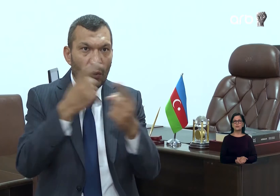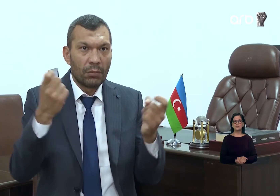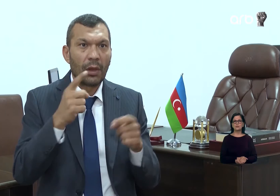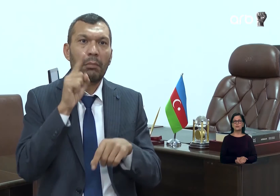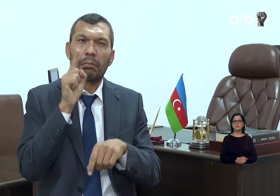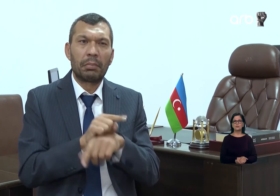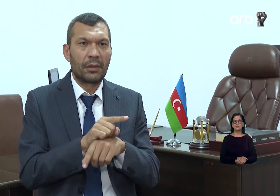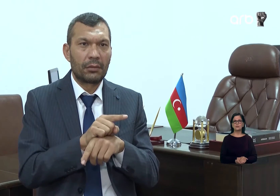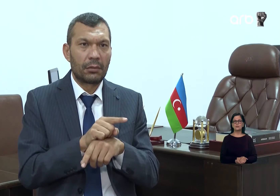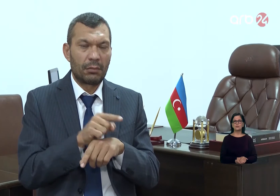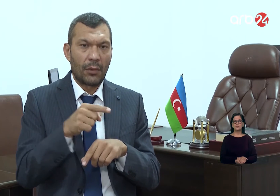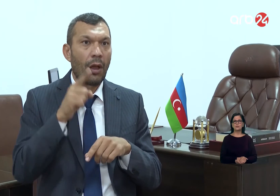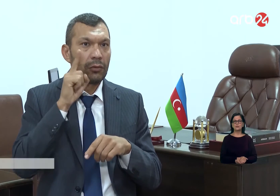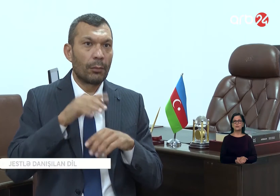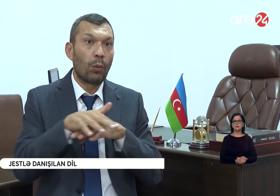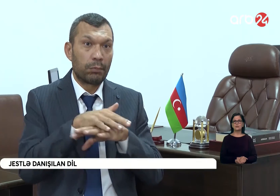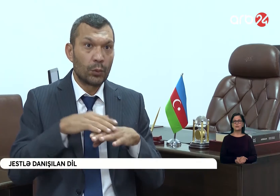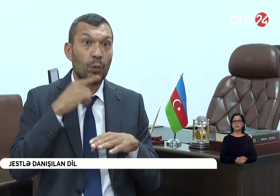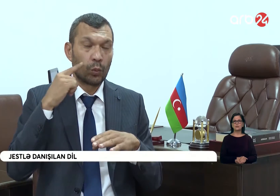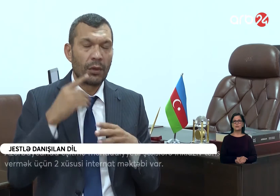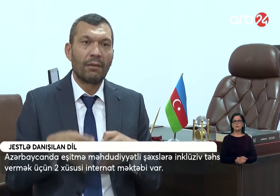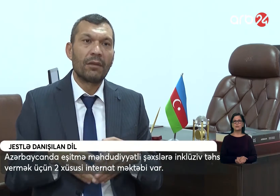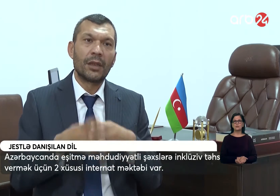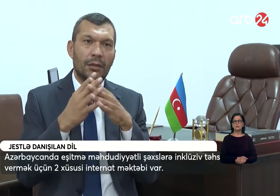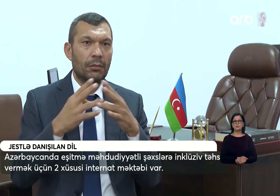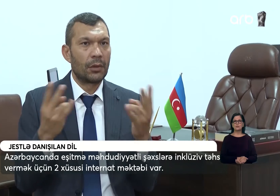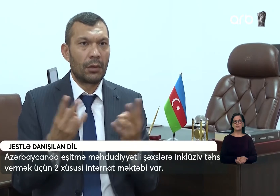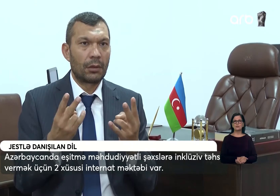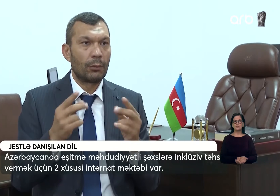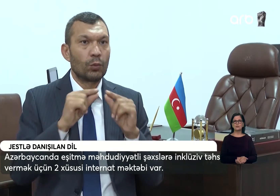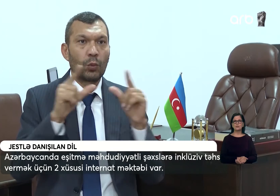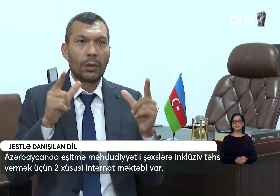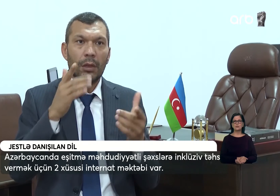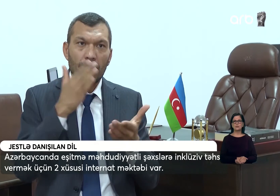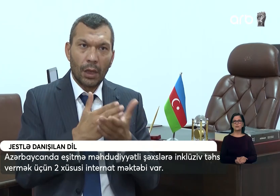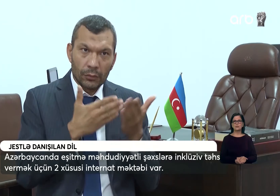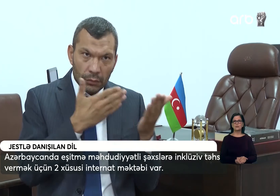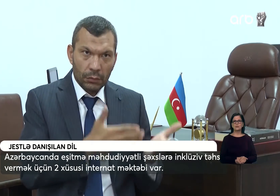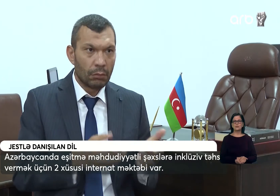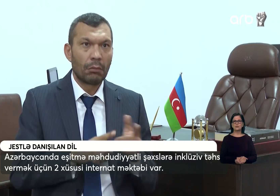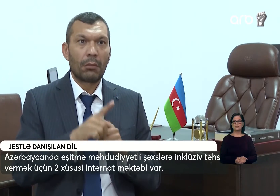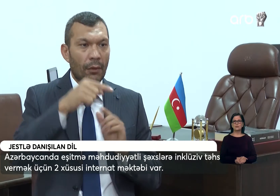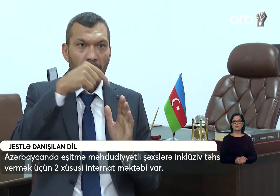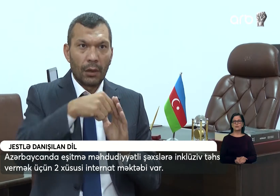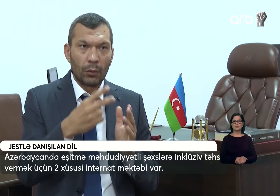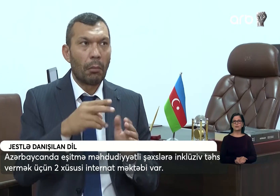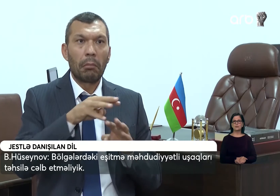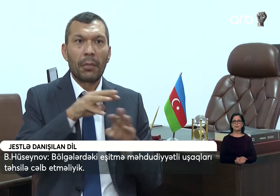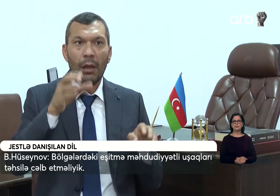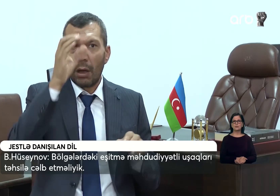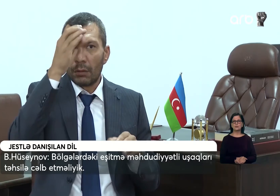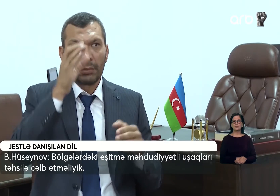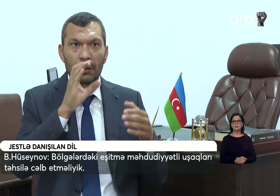olunurlar və gələcəkdə onları nə gözlədiyini bilmirik. Burada bizim cəmiyyət kimi vacib rolumuz ondan ibarətdir